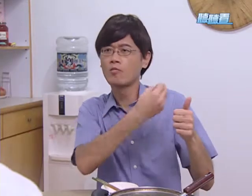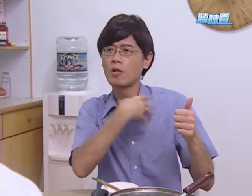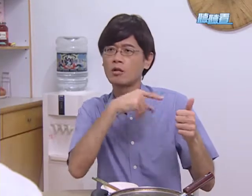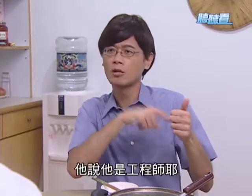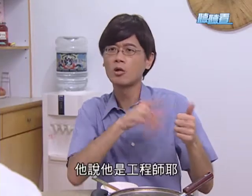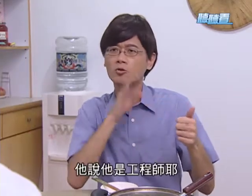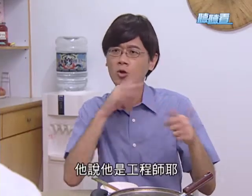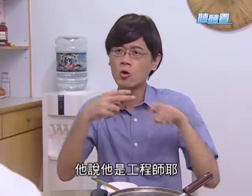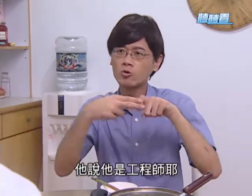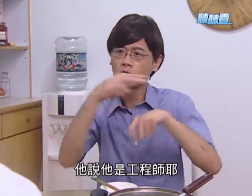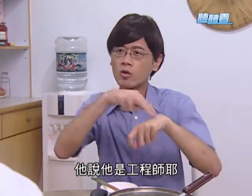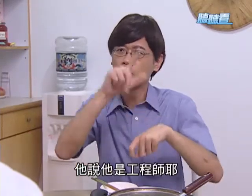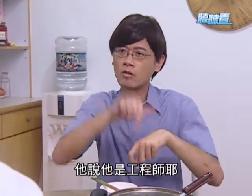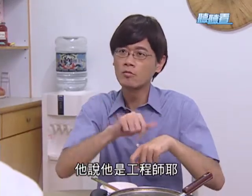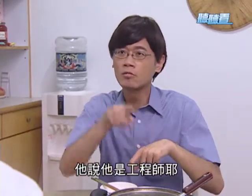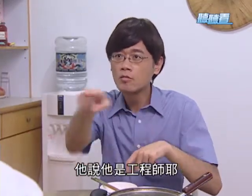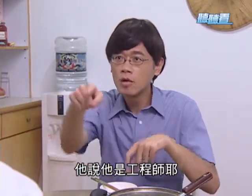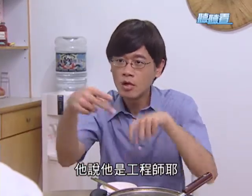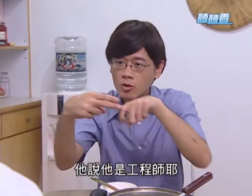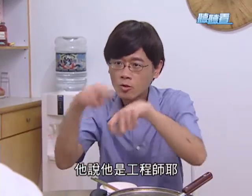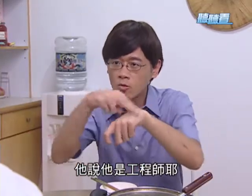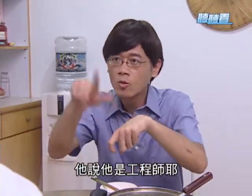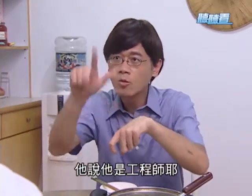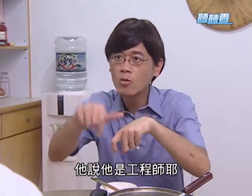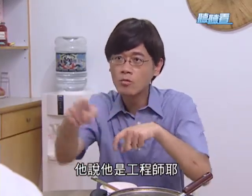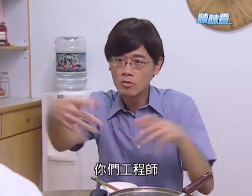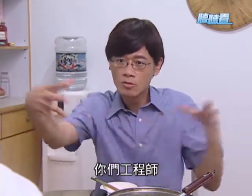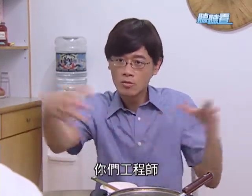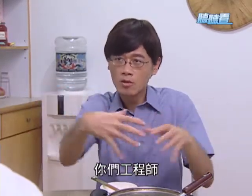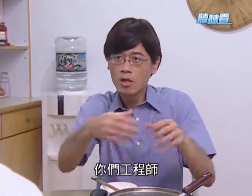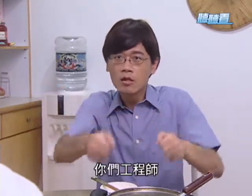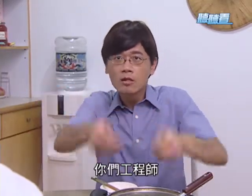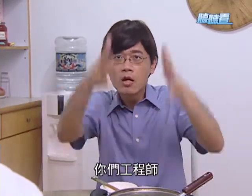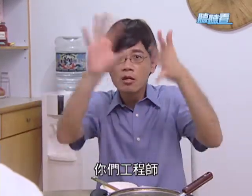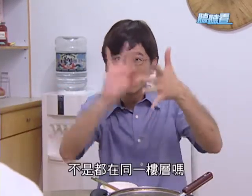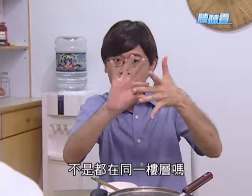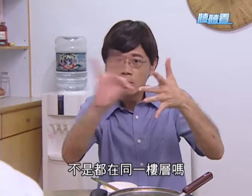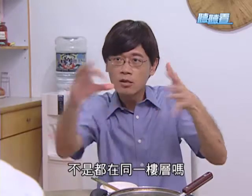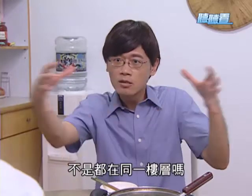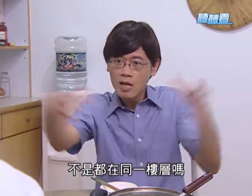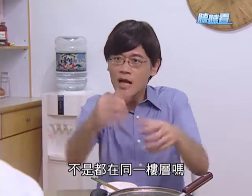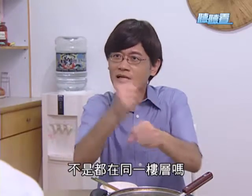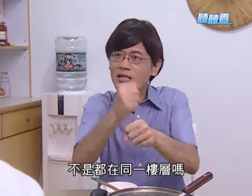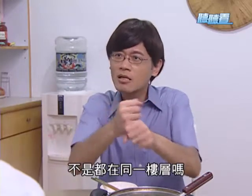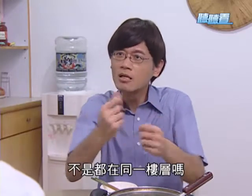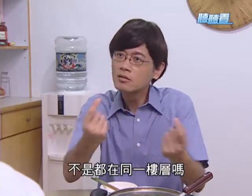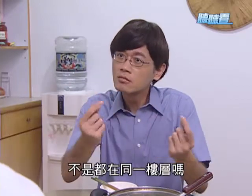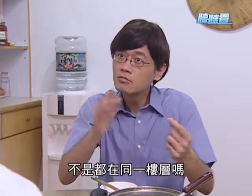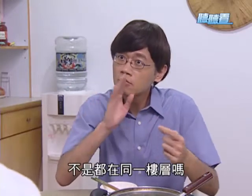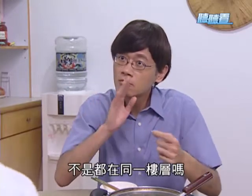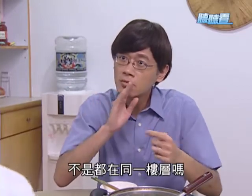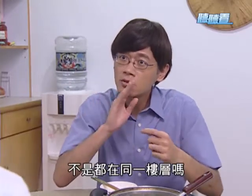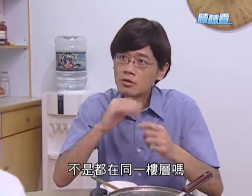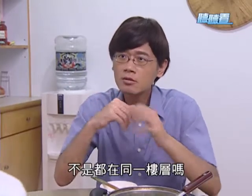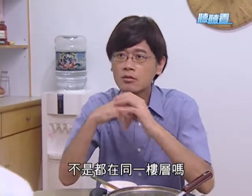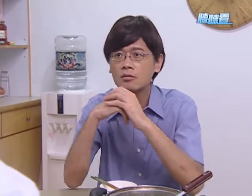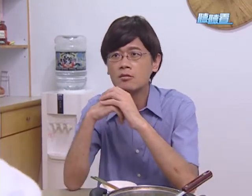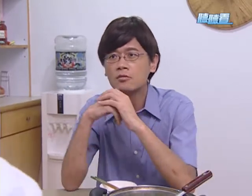他说他是工程师。哎，哎，你们工程师不是都在同一楼层吗？